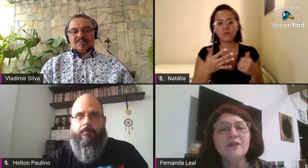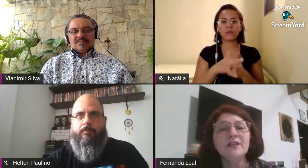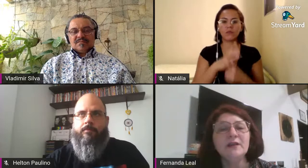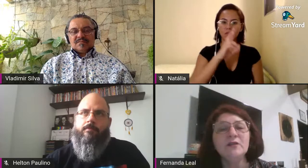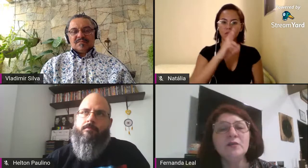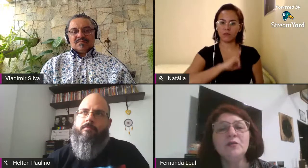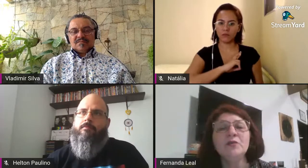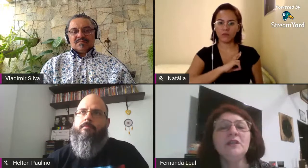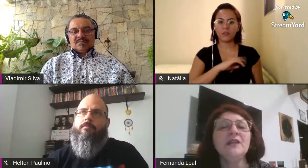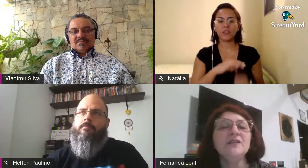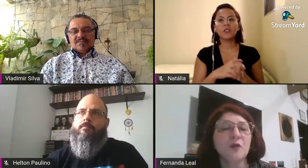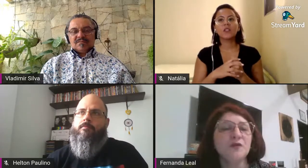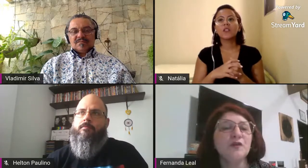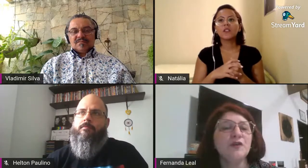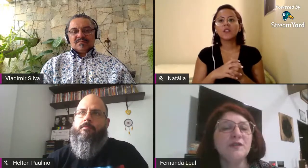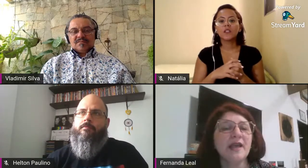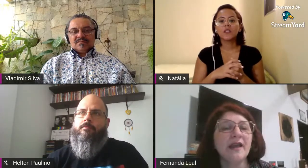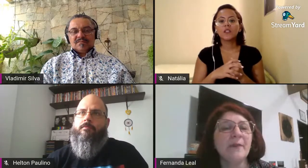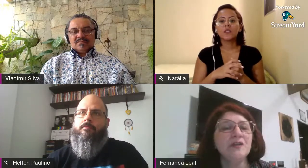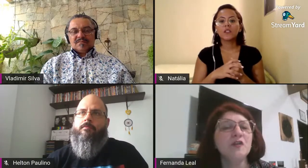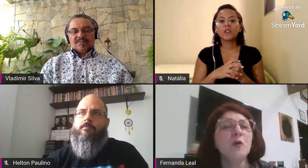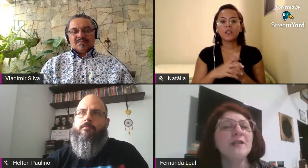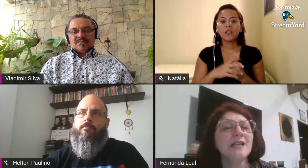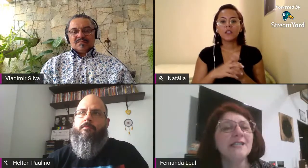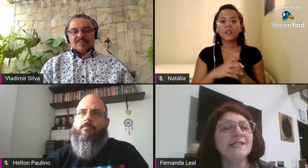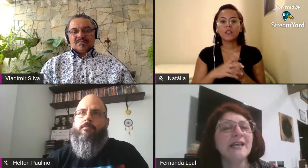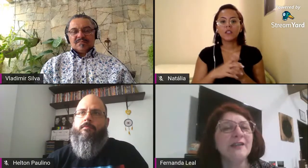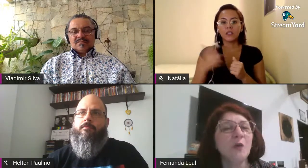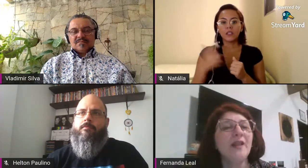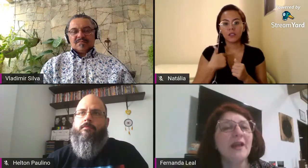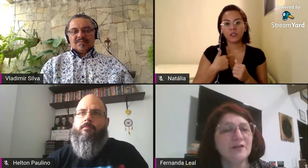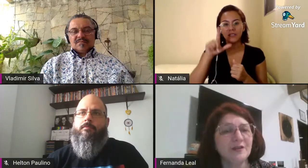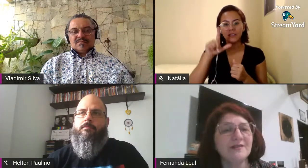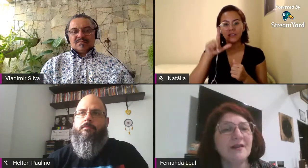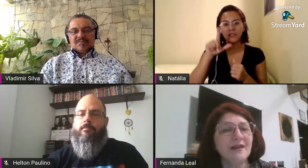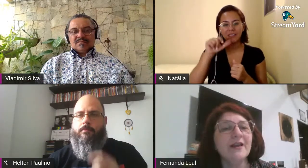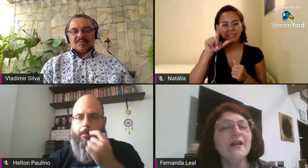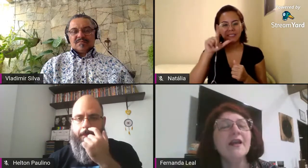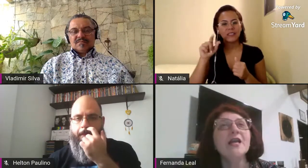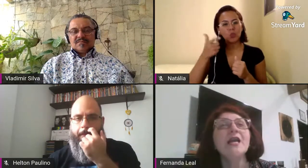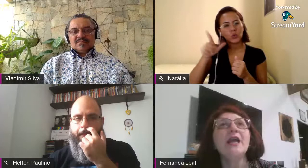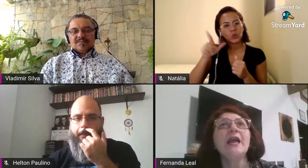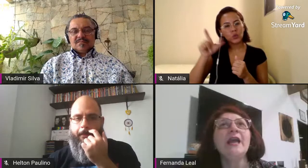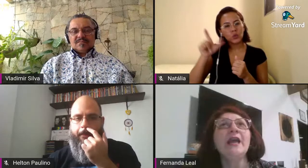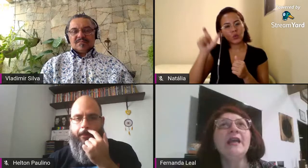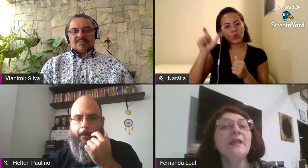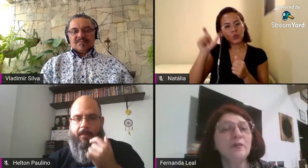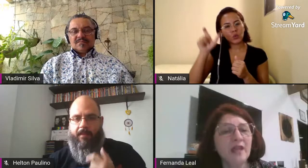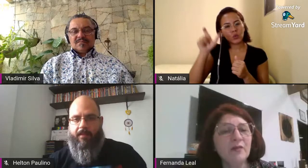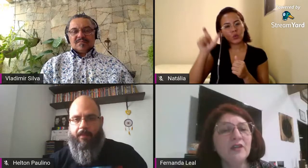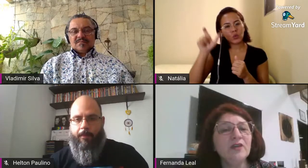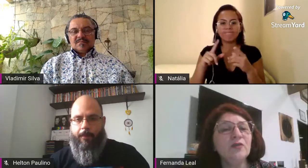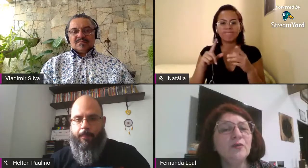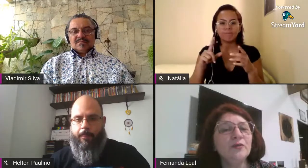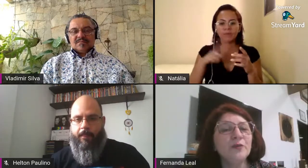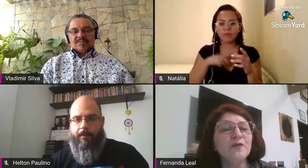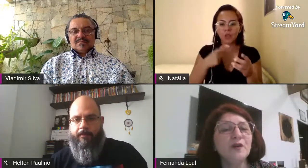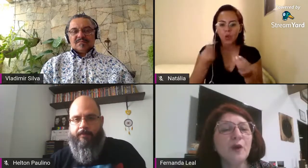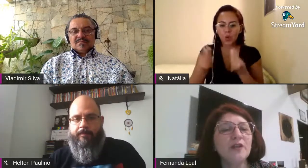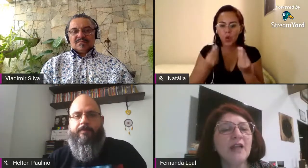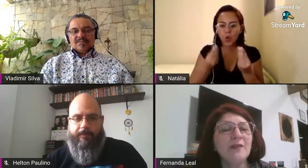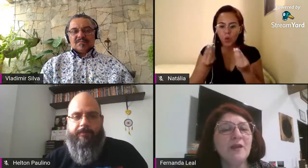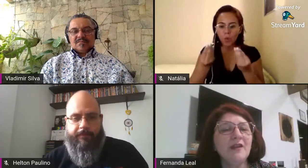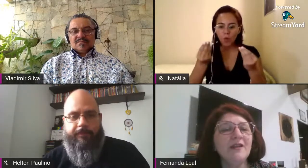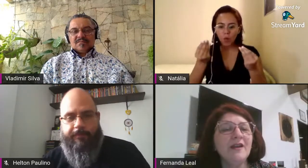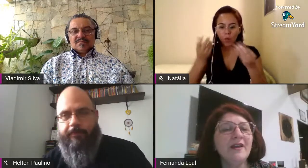estava levantando o Dia das Profissões do CH para a gente começar essa série de homenagens, né? E não tem o Dia do